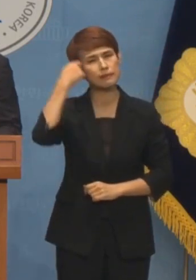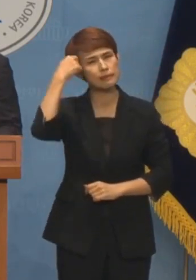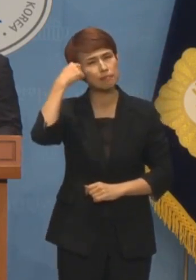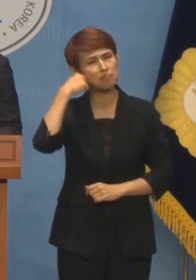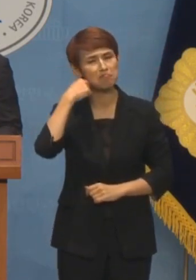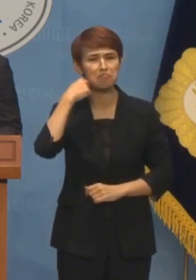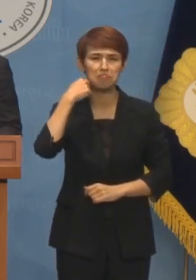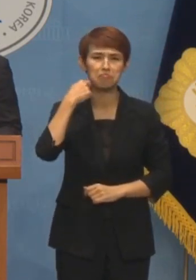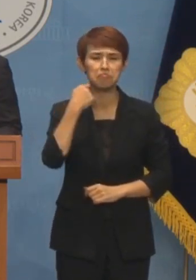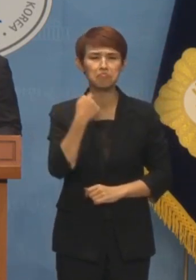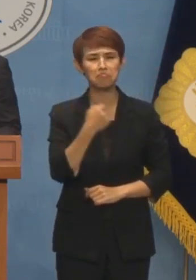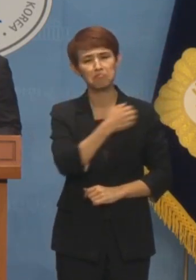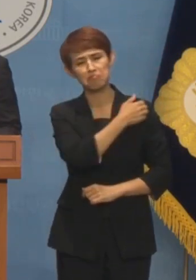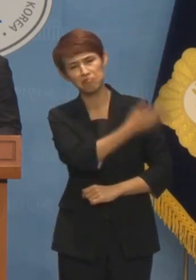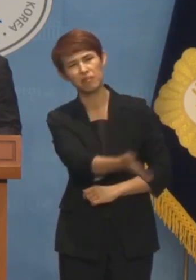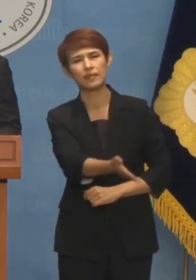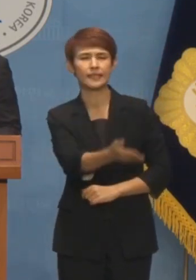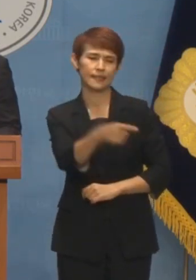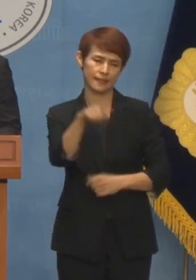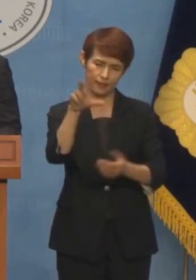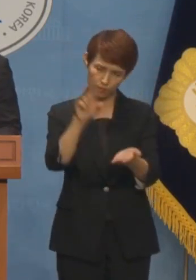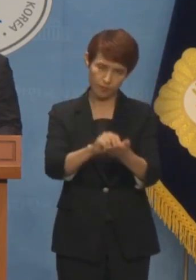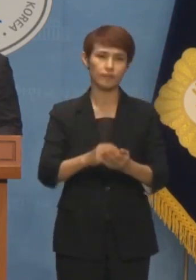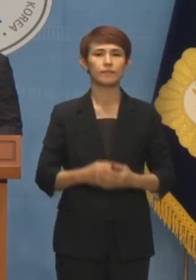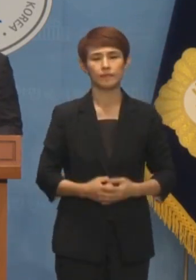대해서는 살펴보지 않았습니다.